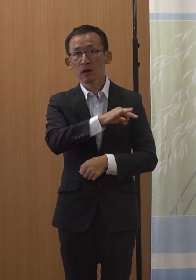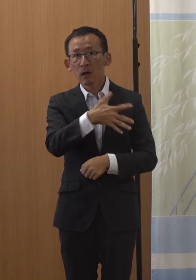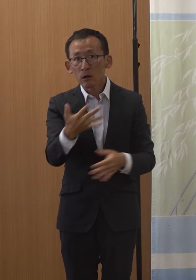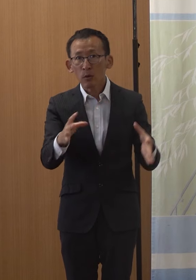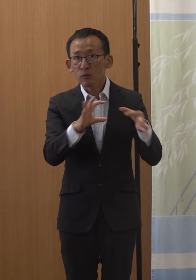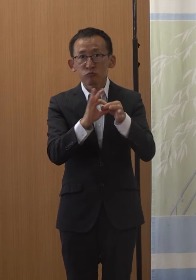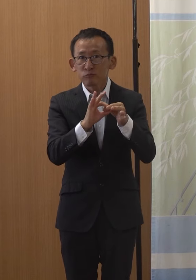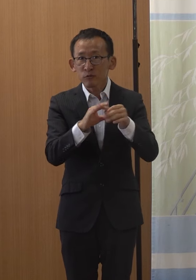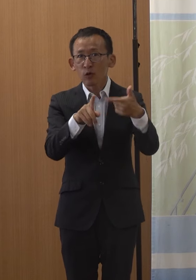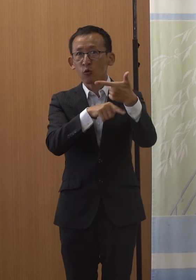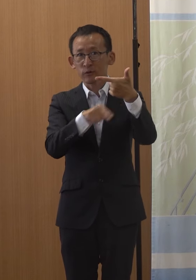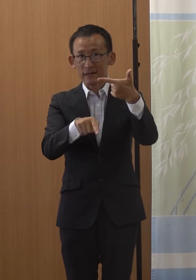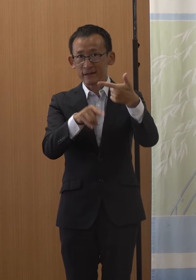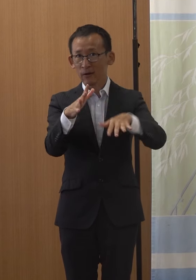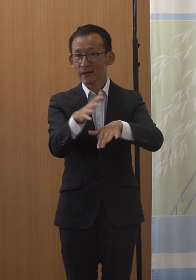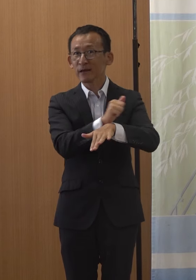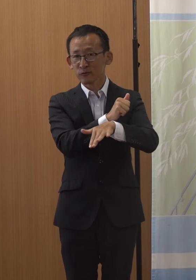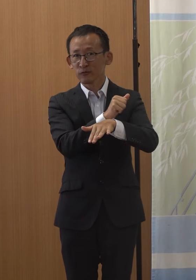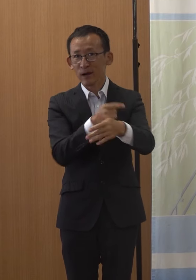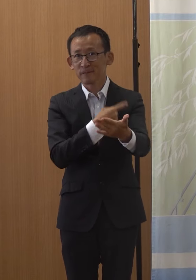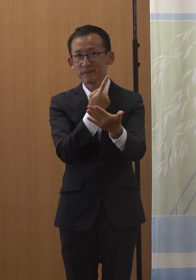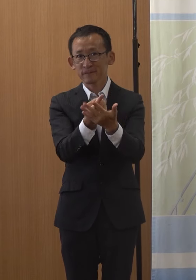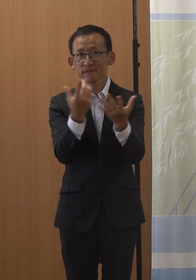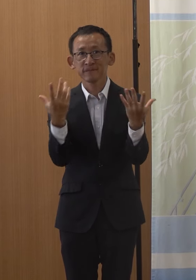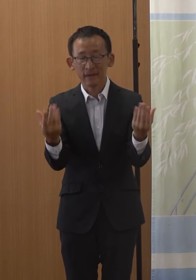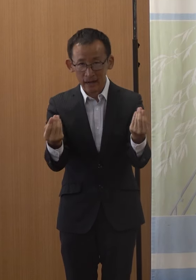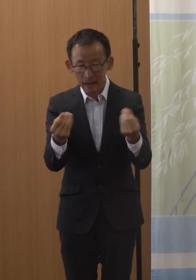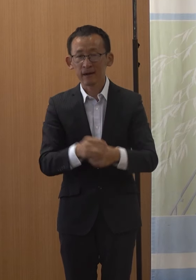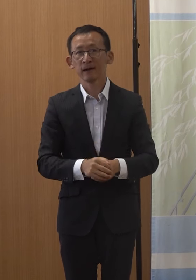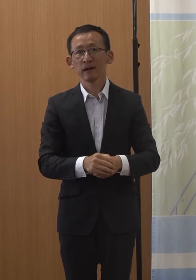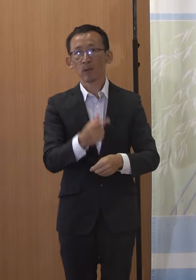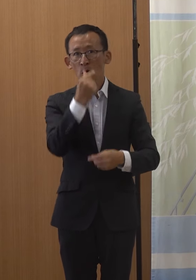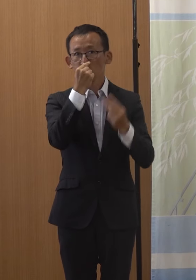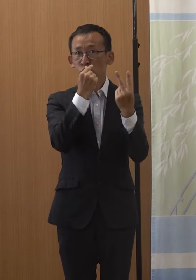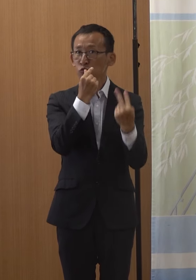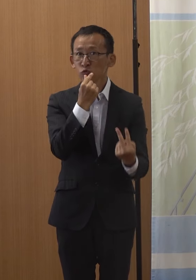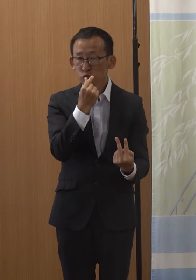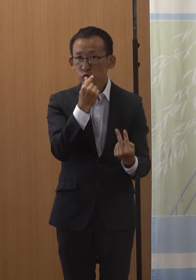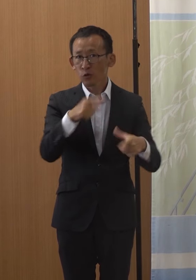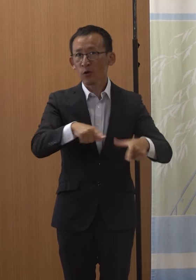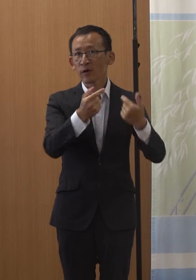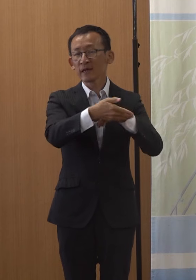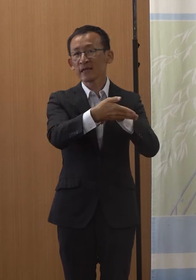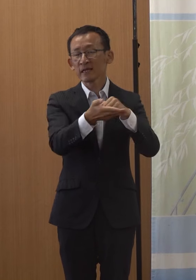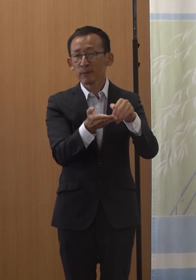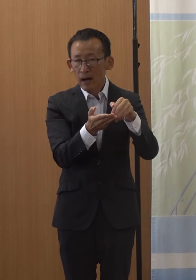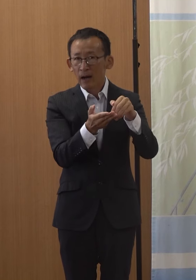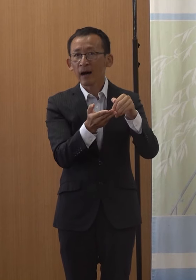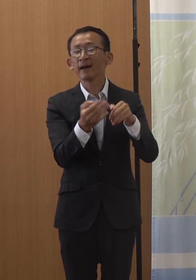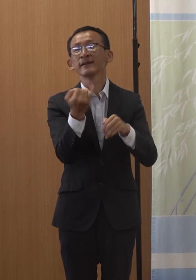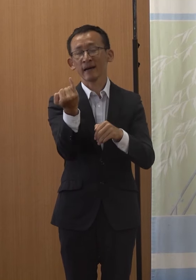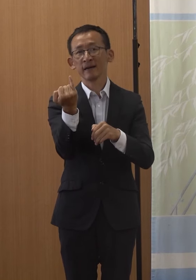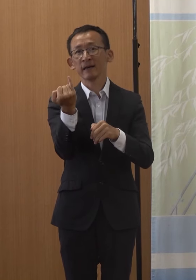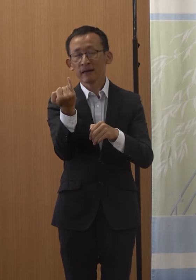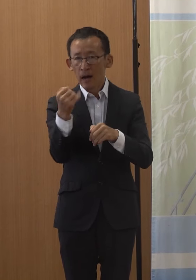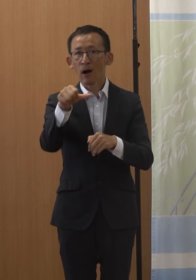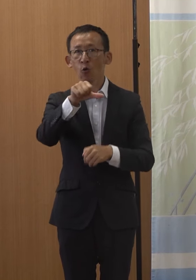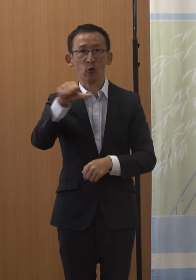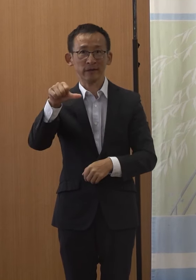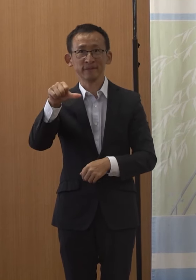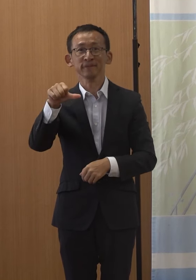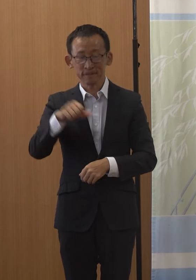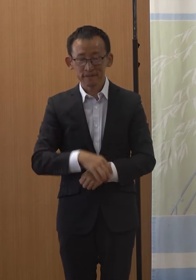の選手が出場いたしまして、アーティスティックスイミングの木島萌香選手が5位という